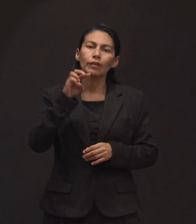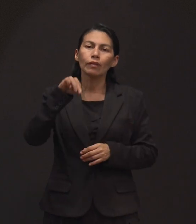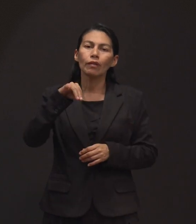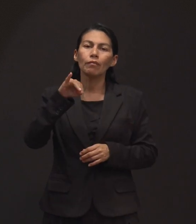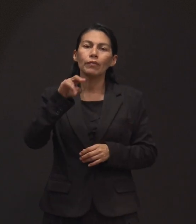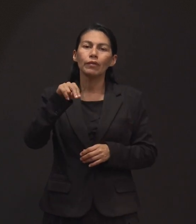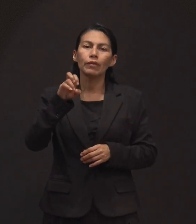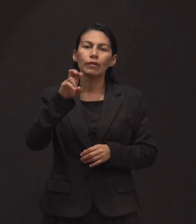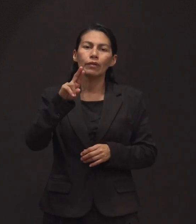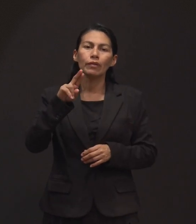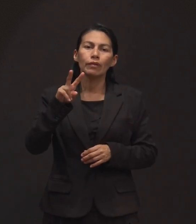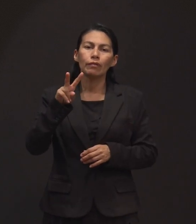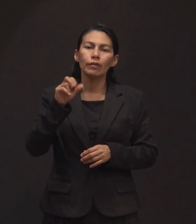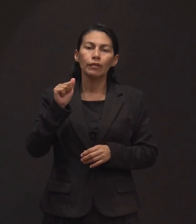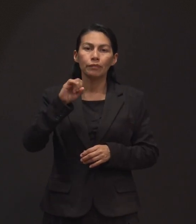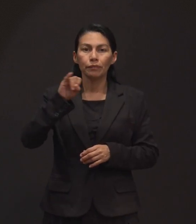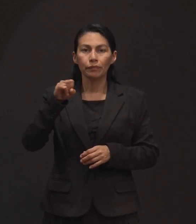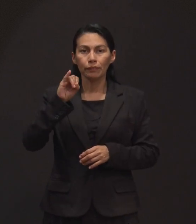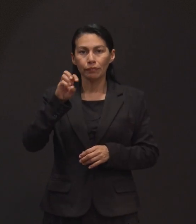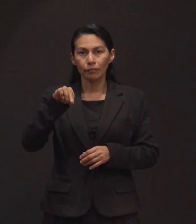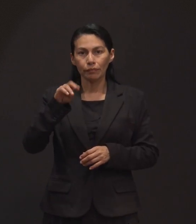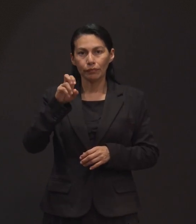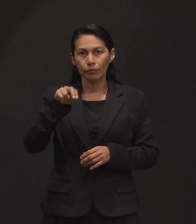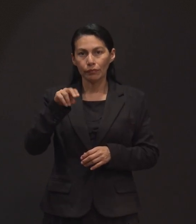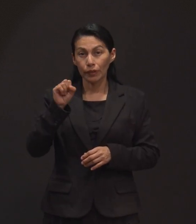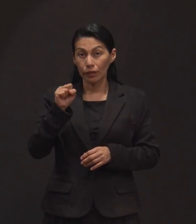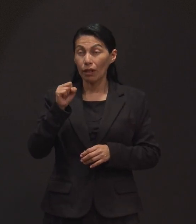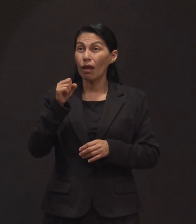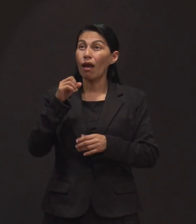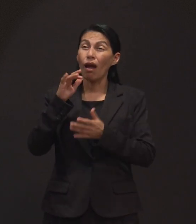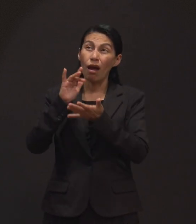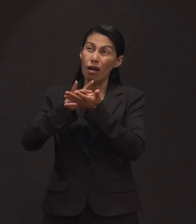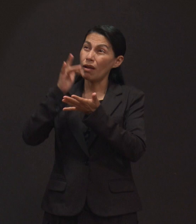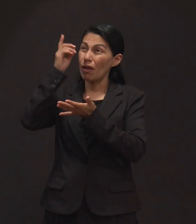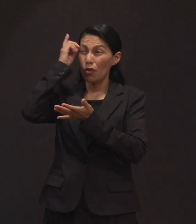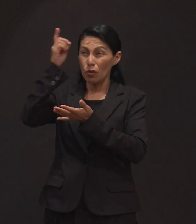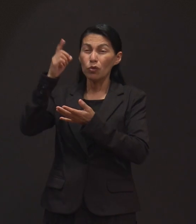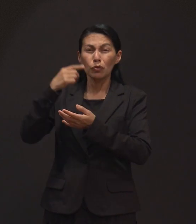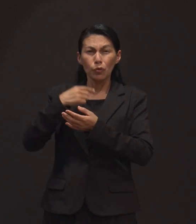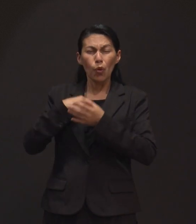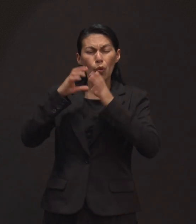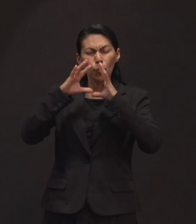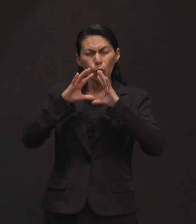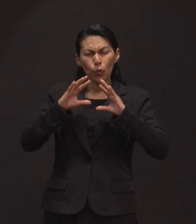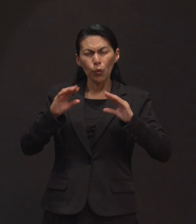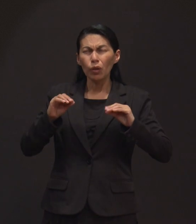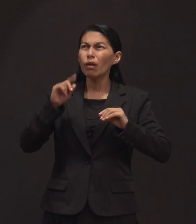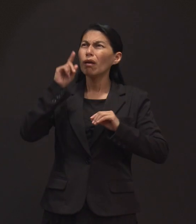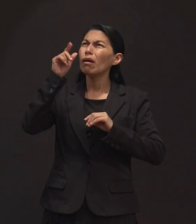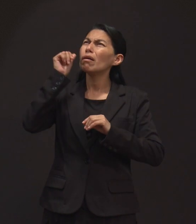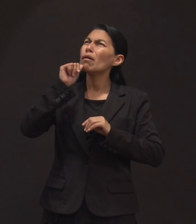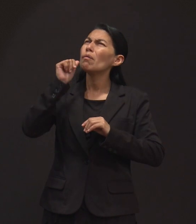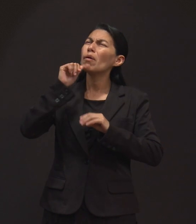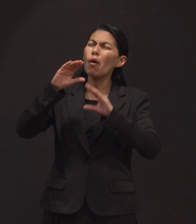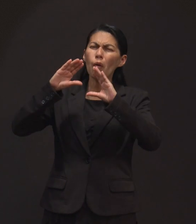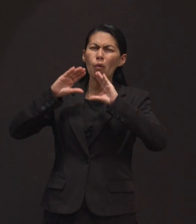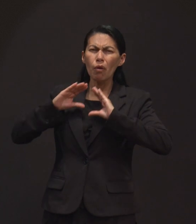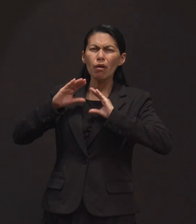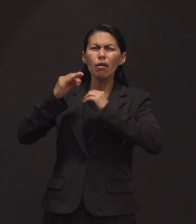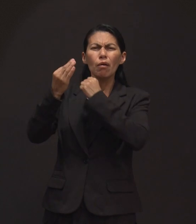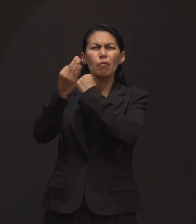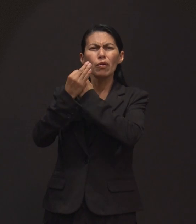buenas noches. Doy gracias a Dios por mi mejoría y salud. Él siempre me cuida y